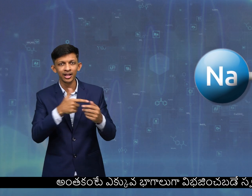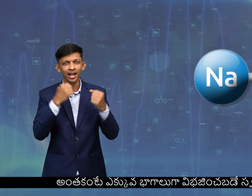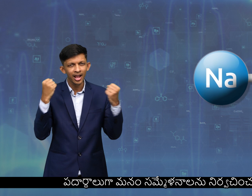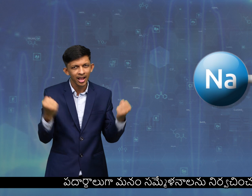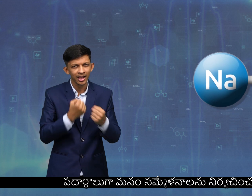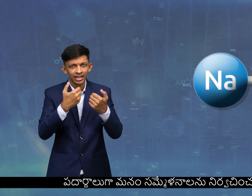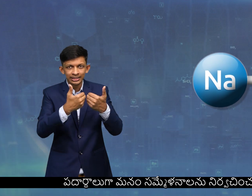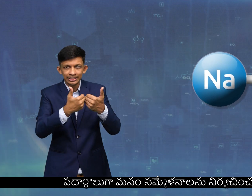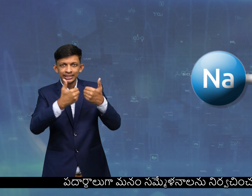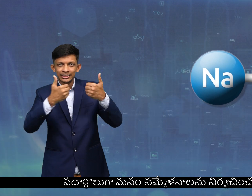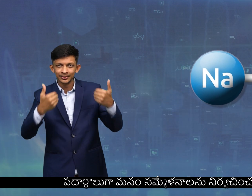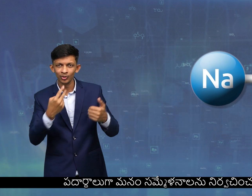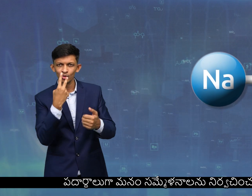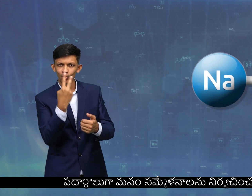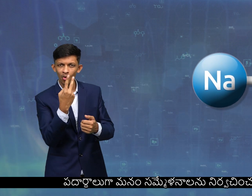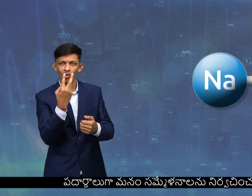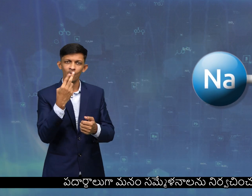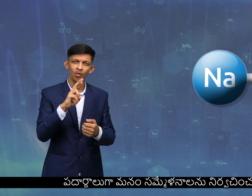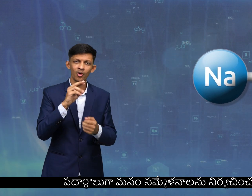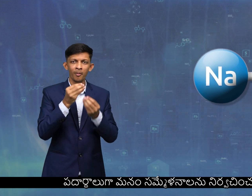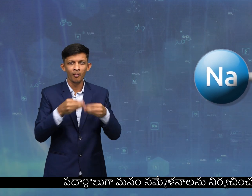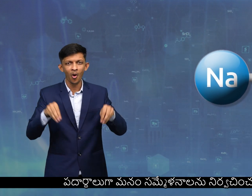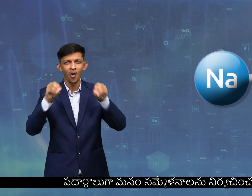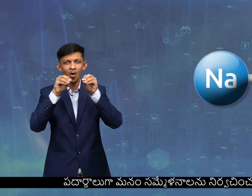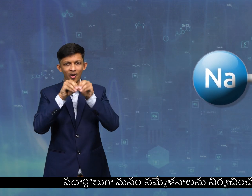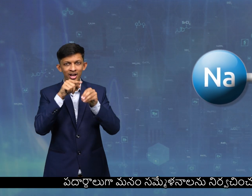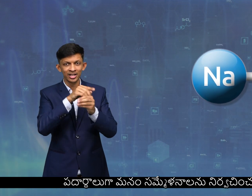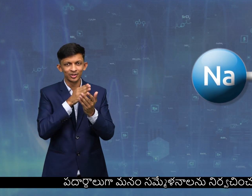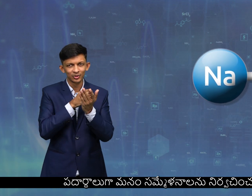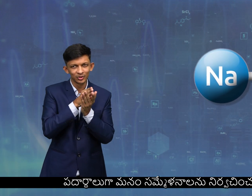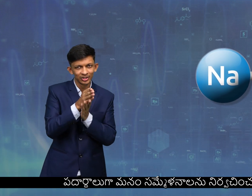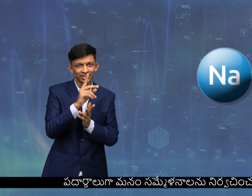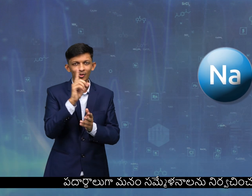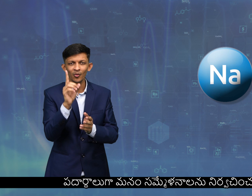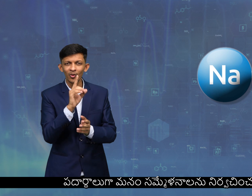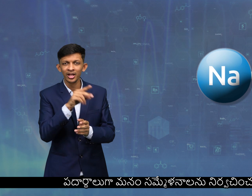స్వచ్ఛమైన పదార్థాలుగా మనం సమ్మేళనాలను నిర్వచించవచ్చు.